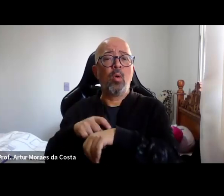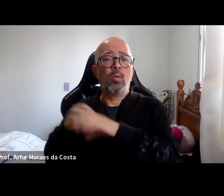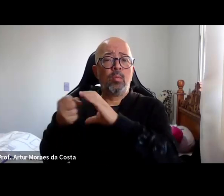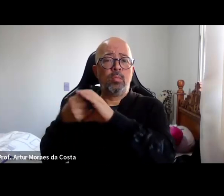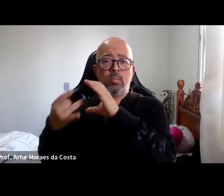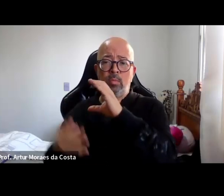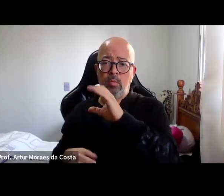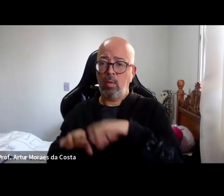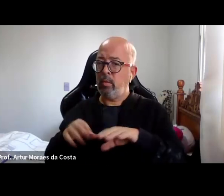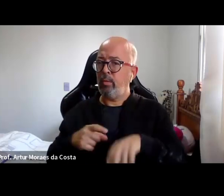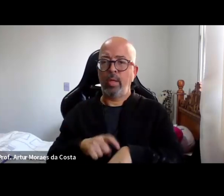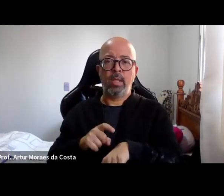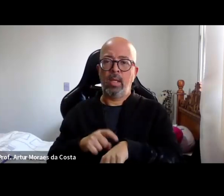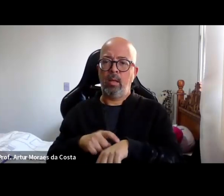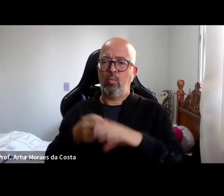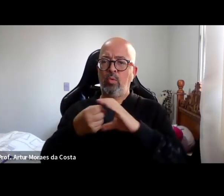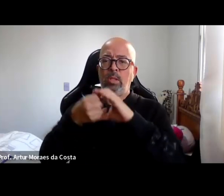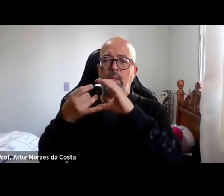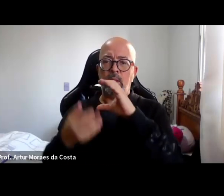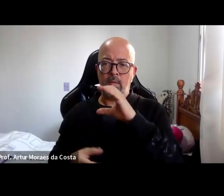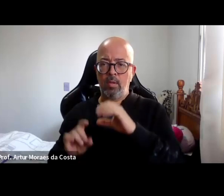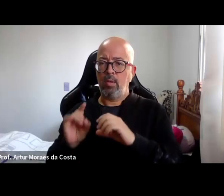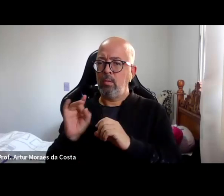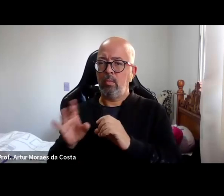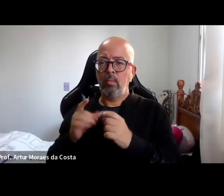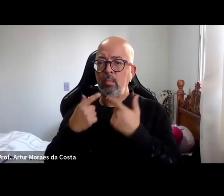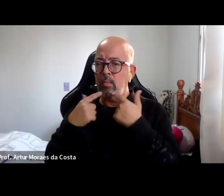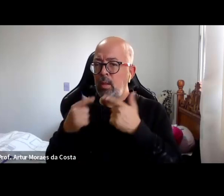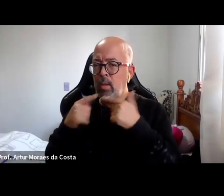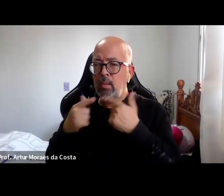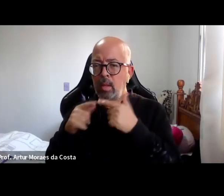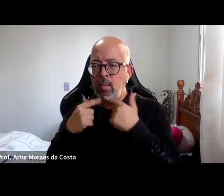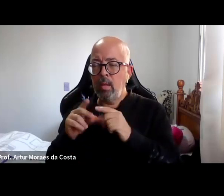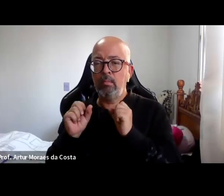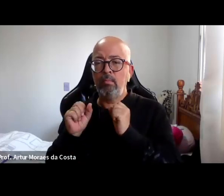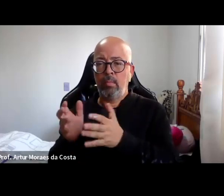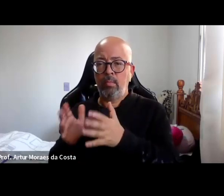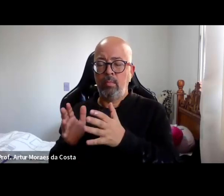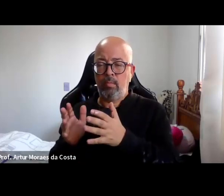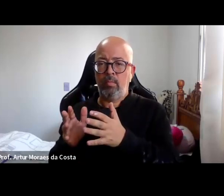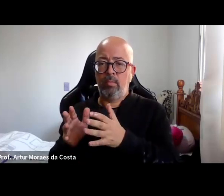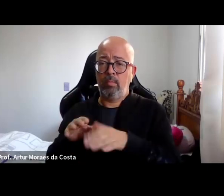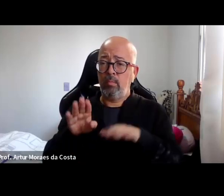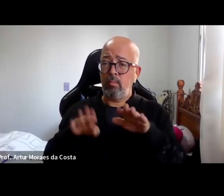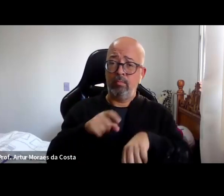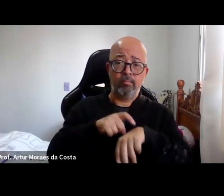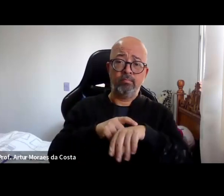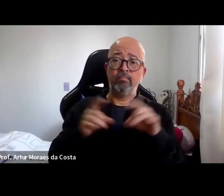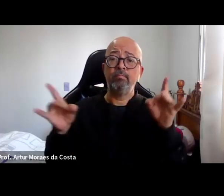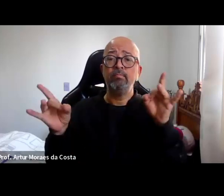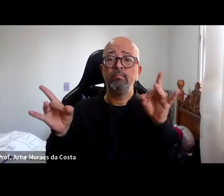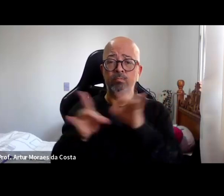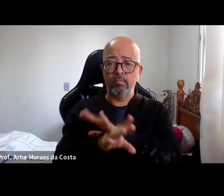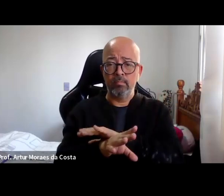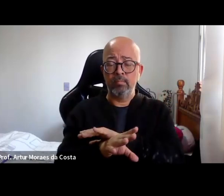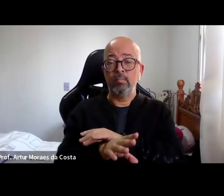de otro lado cuando termina el servicio a veces Entonces es necesario explicar cosas que quedaron pendientes eso sucede